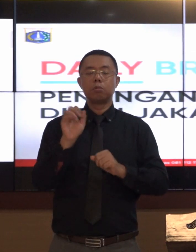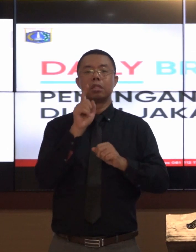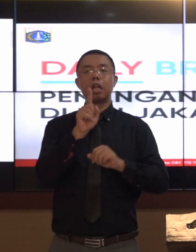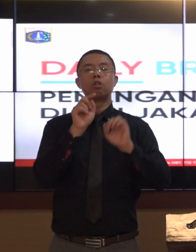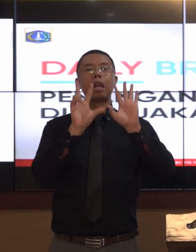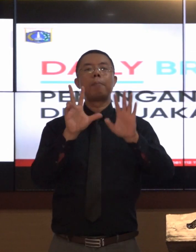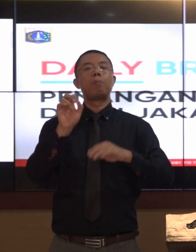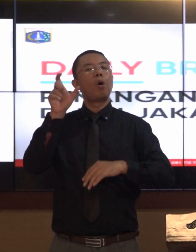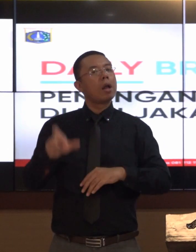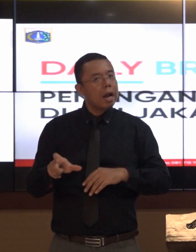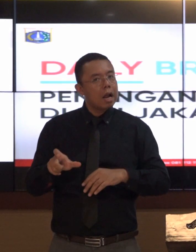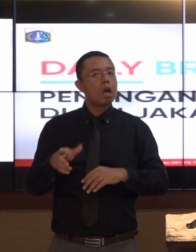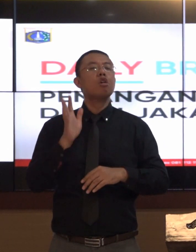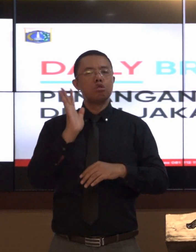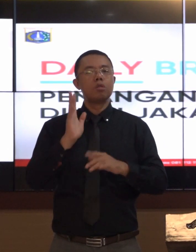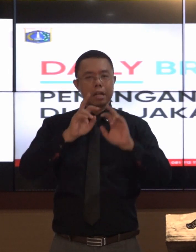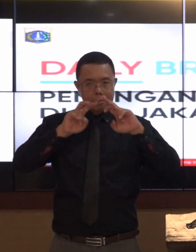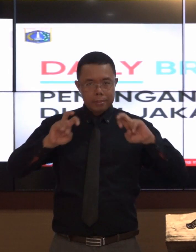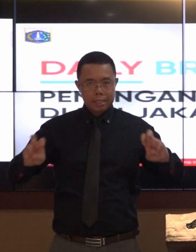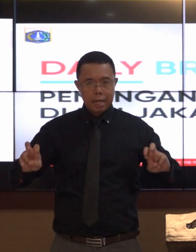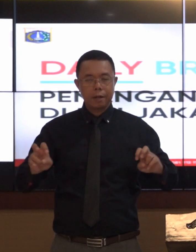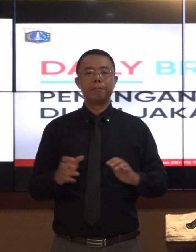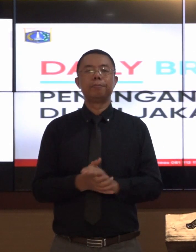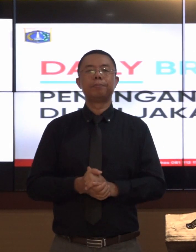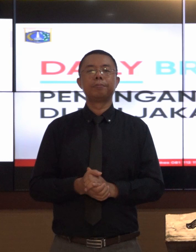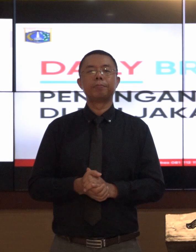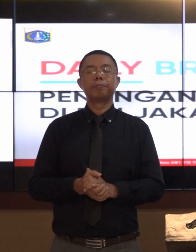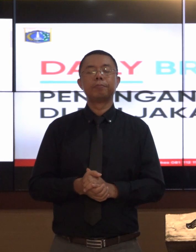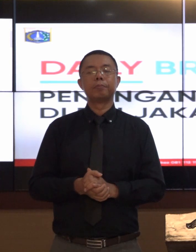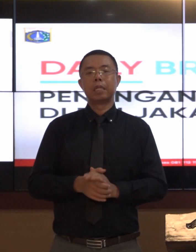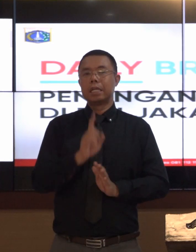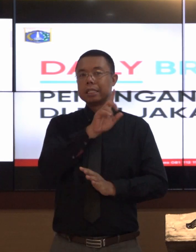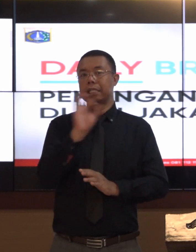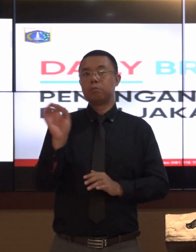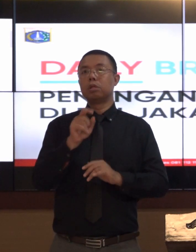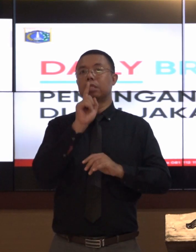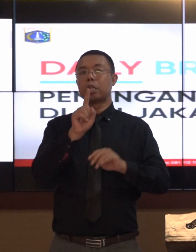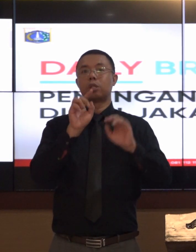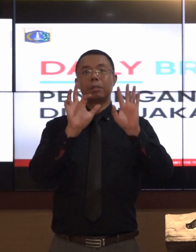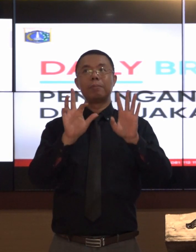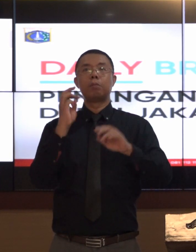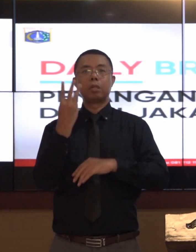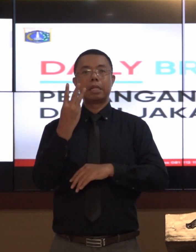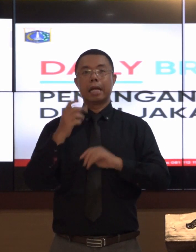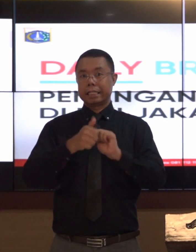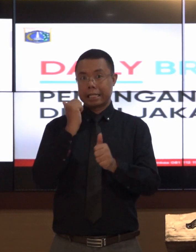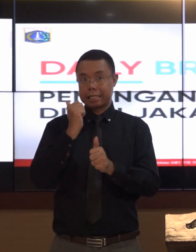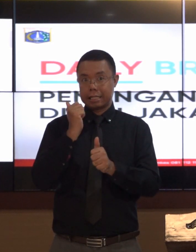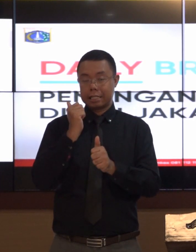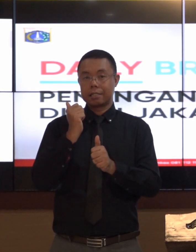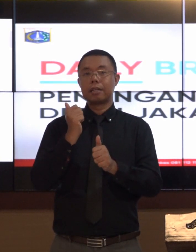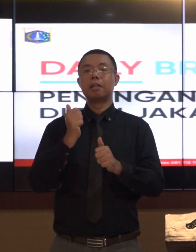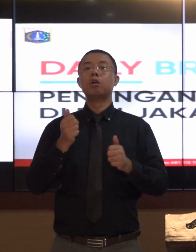2180 orang yang telah dilakukan pemeriksaan Hai 1193 tes diantaranya